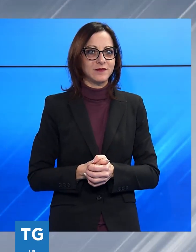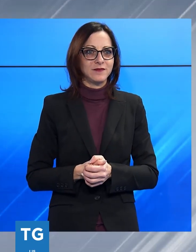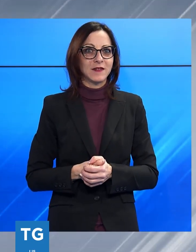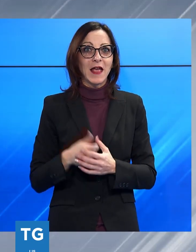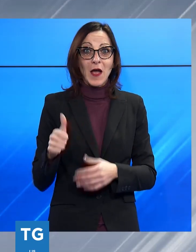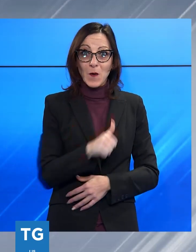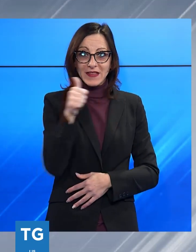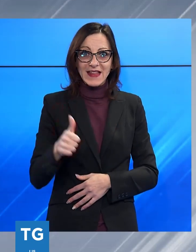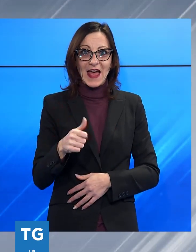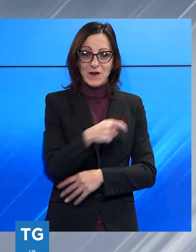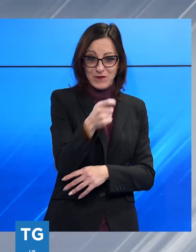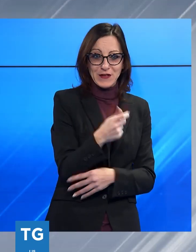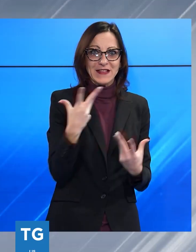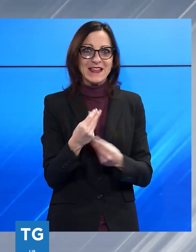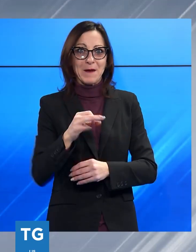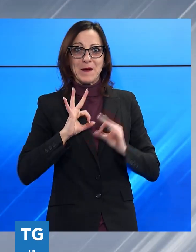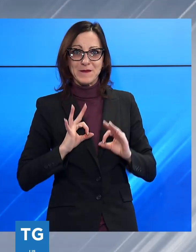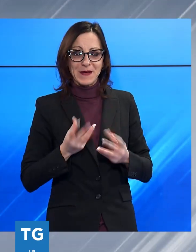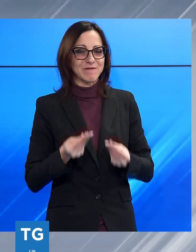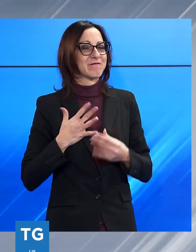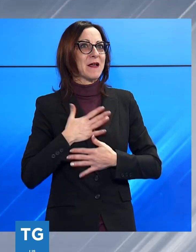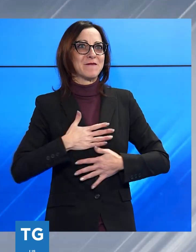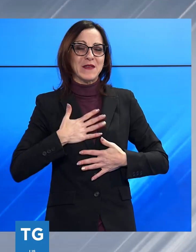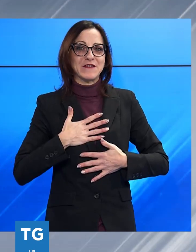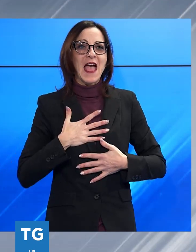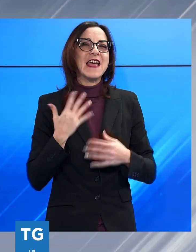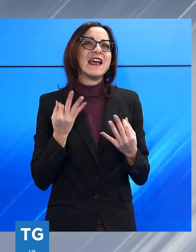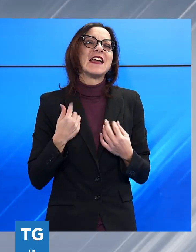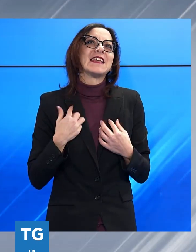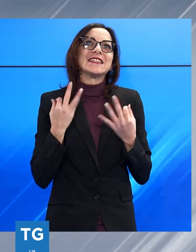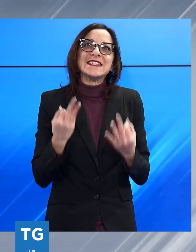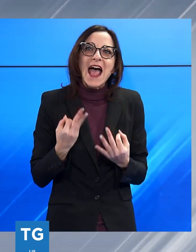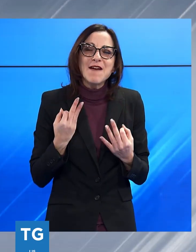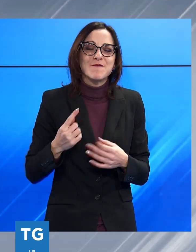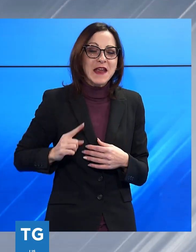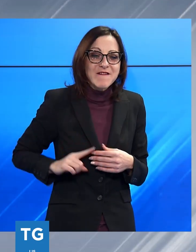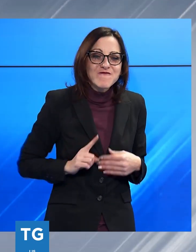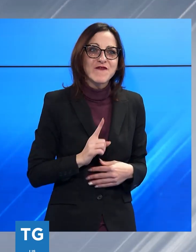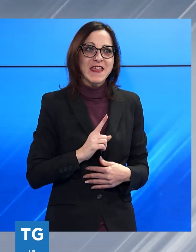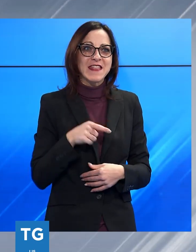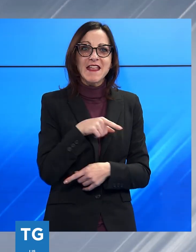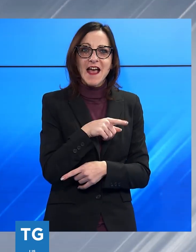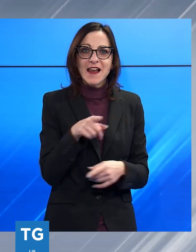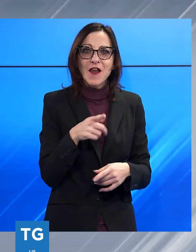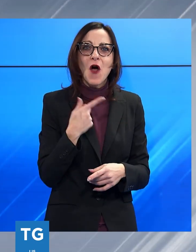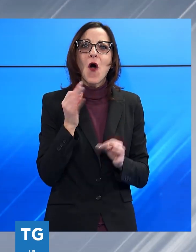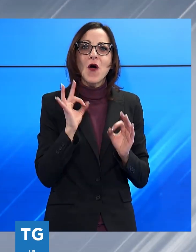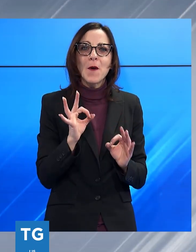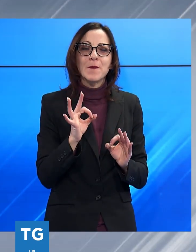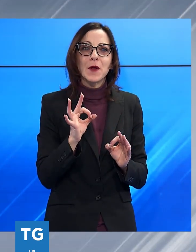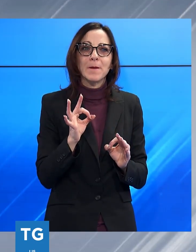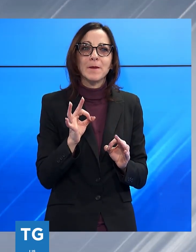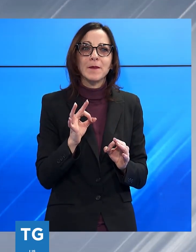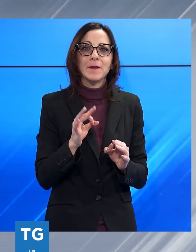la polizia di stato e io ho sempre invidiato alla Polizia e Carabinieri parte i vigili del fuoco il fatto che vengono